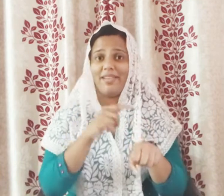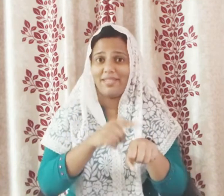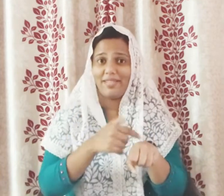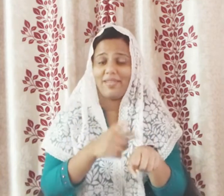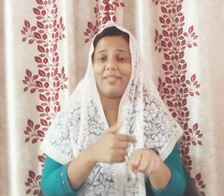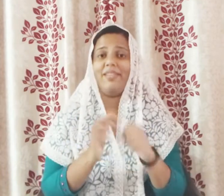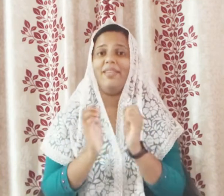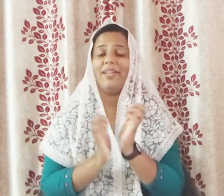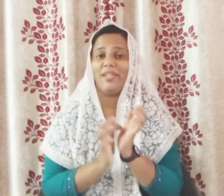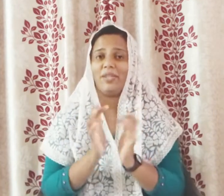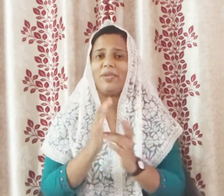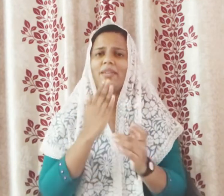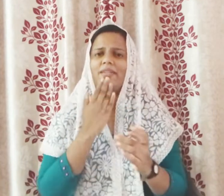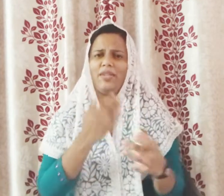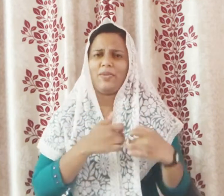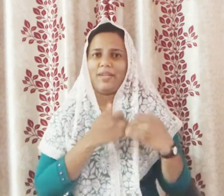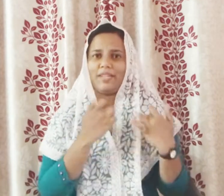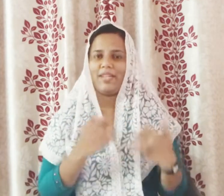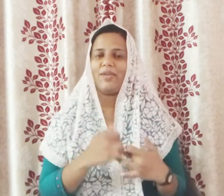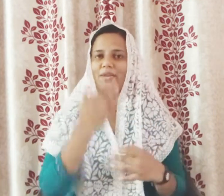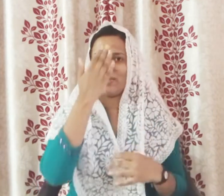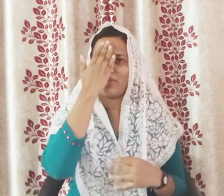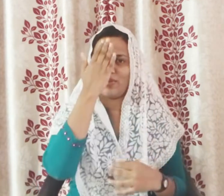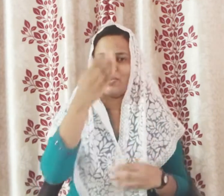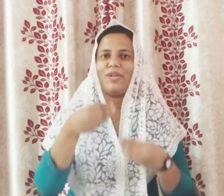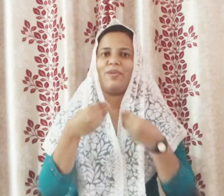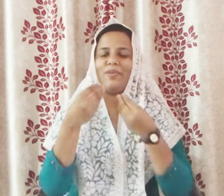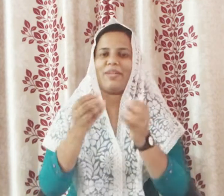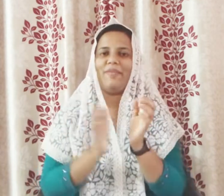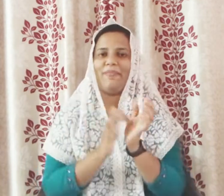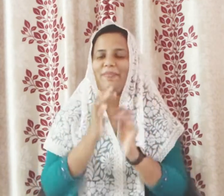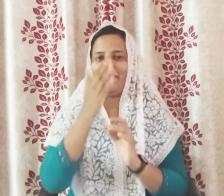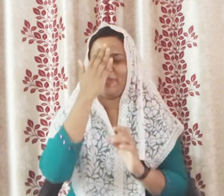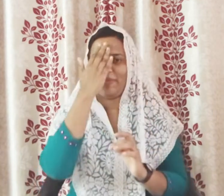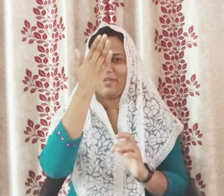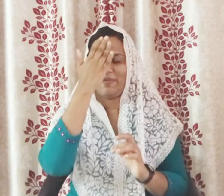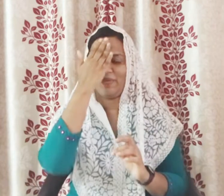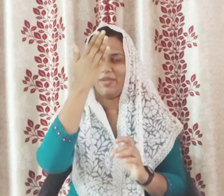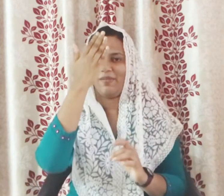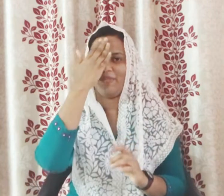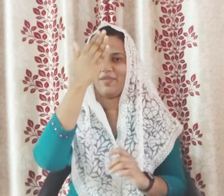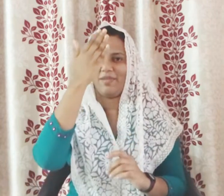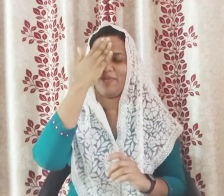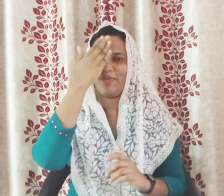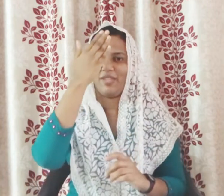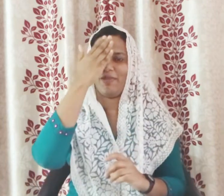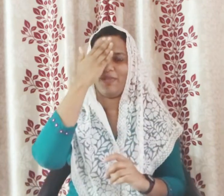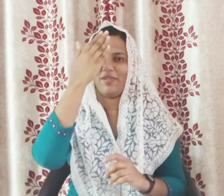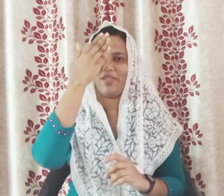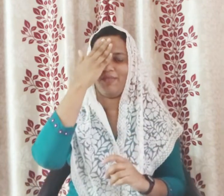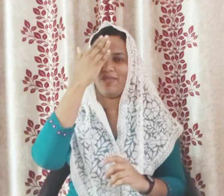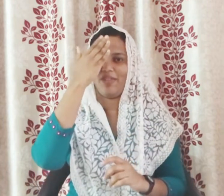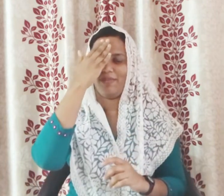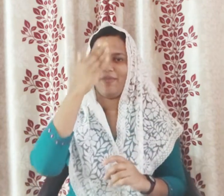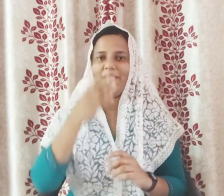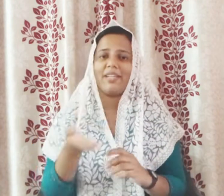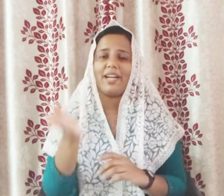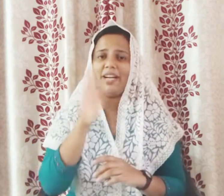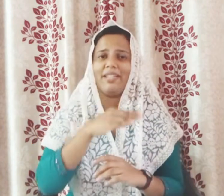നല്ല സാവകാശത്തിനായിട്ട് നമുക്ക് നന്ദി നിറഞ്ഞ ഹൃദയത്തോടെ നമ്മുടെ കർത്താവിനെ സ്തോത്രം ചെയ്യാം. ഹല്ലേലൂയ. സ്തോത്രം, സ്തോത്രം, സ്തോത്രം, സ്തോത്രം, സ്തോത്രം.